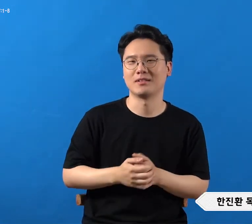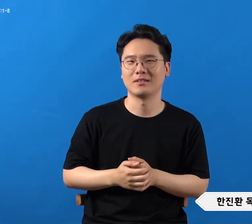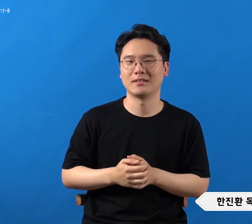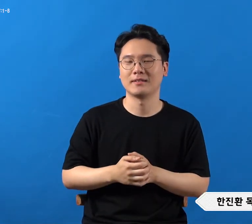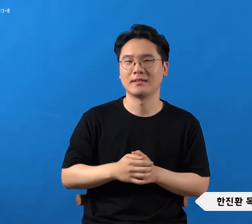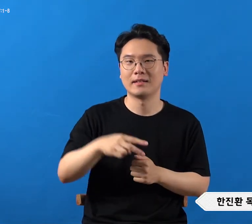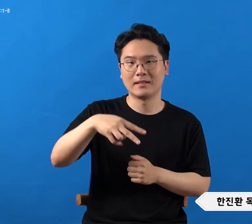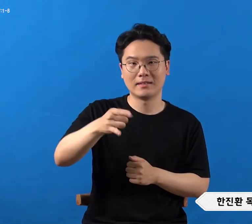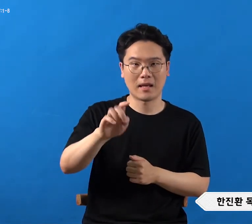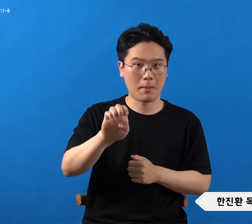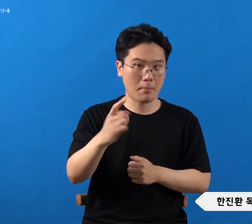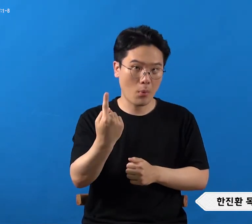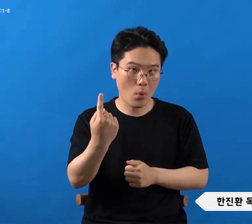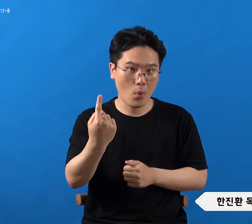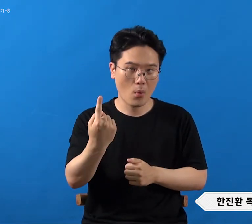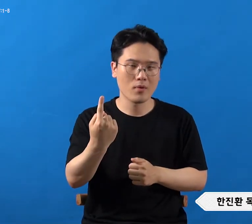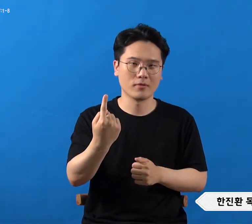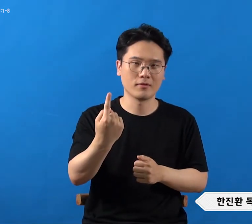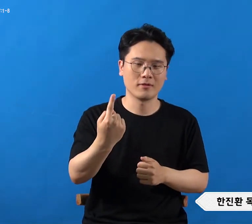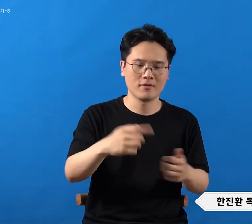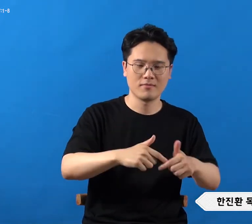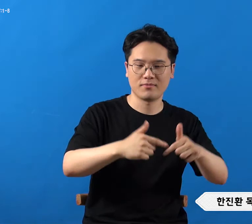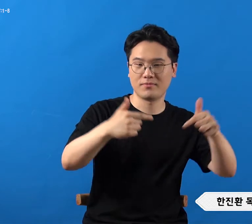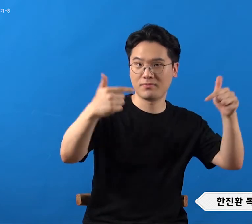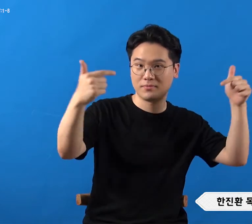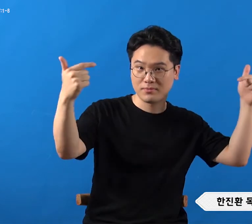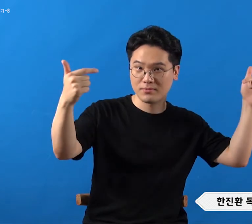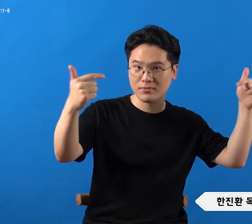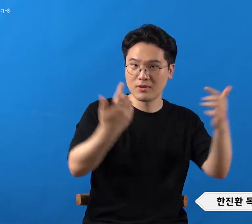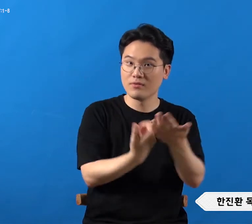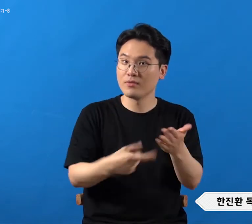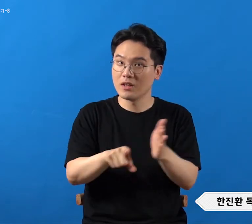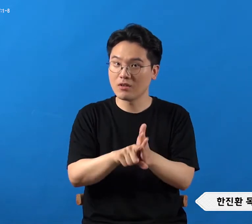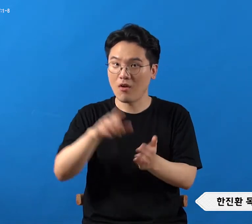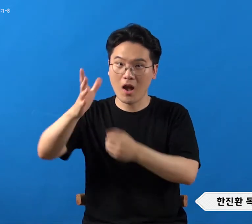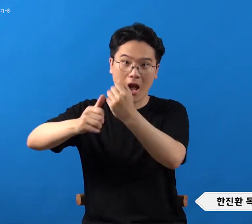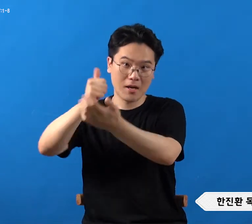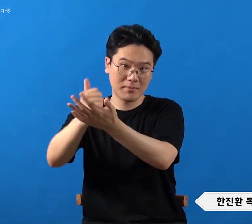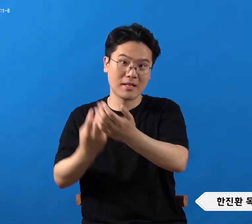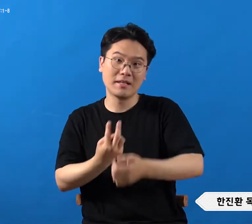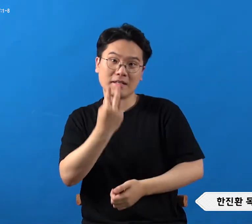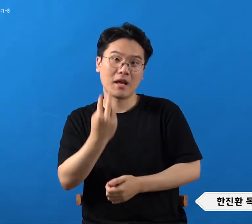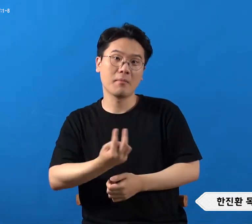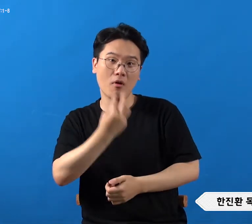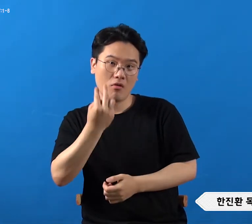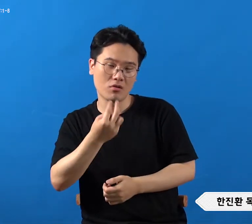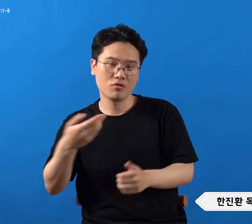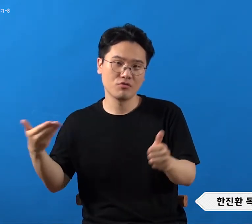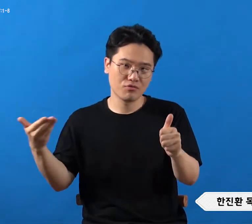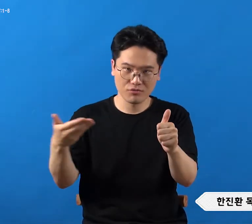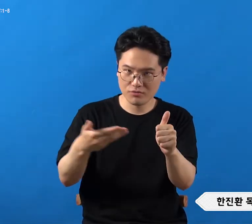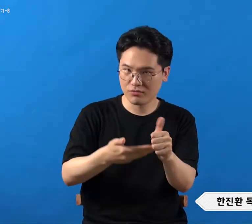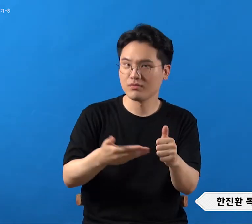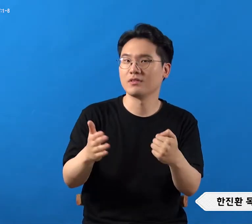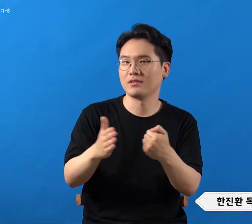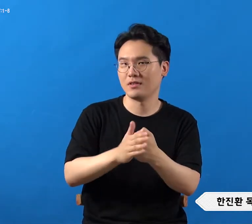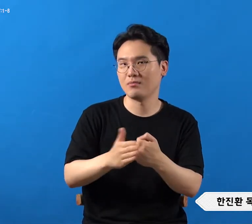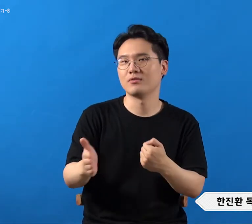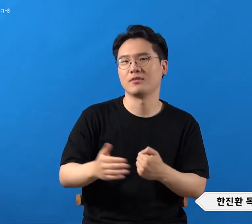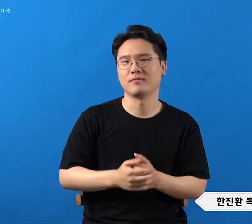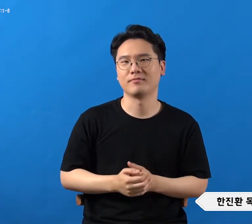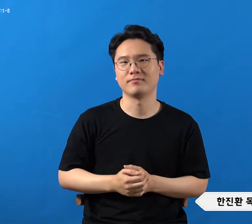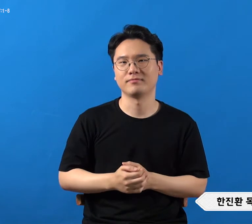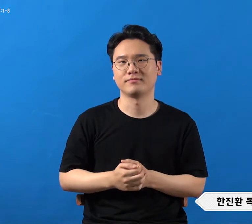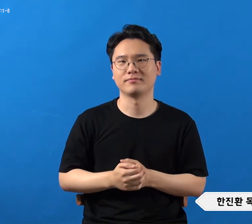세포들이 번식하고 또 번식하고 할 수 있도록 생명의 기운을 창조주께서, 하나님께서 불어넣으시기